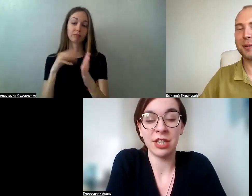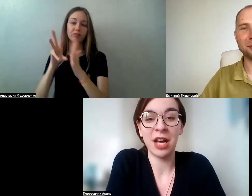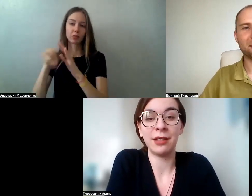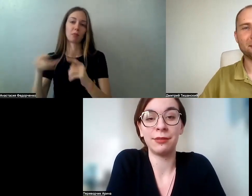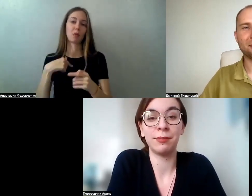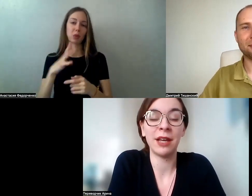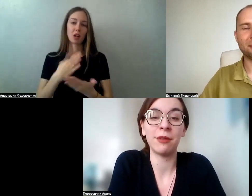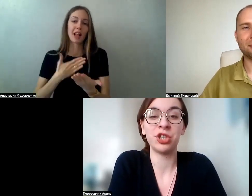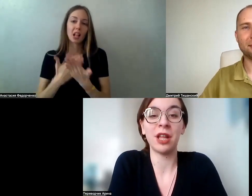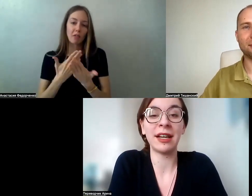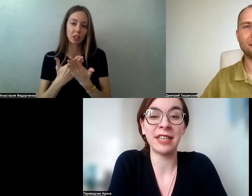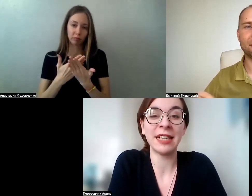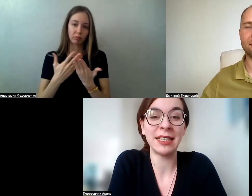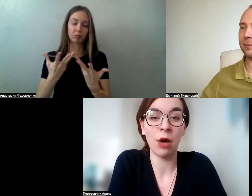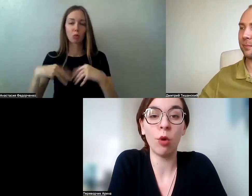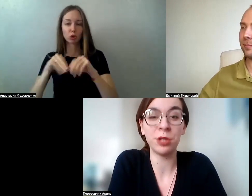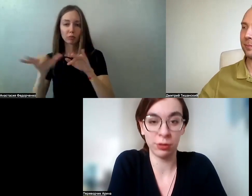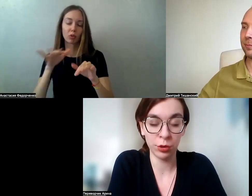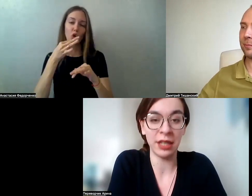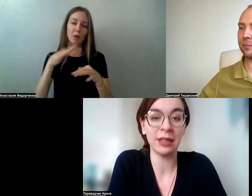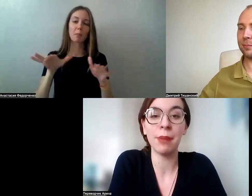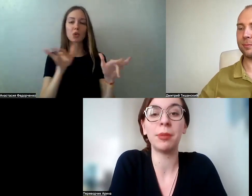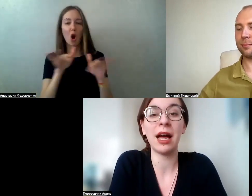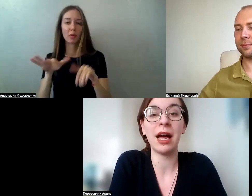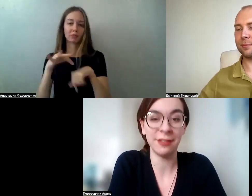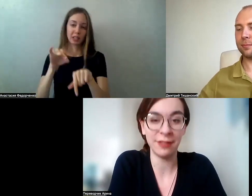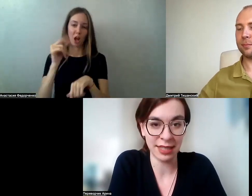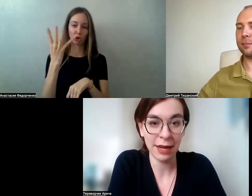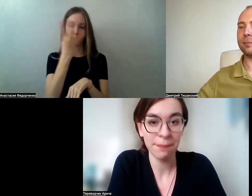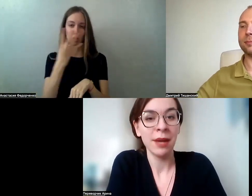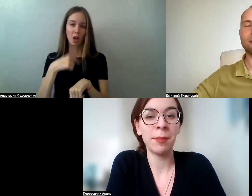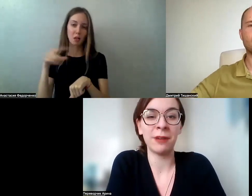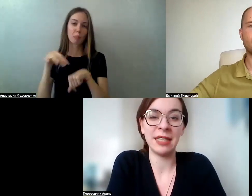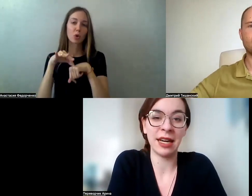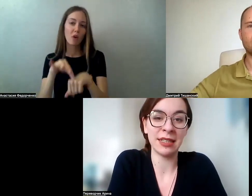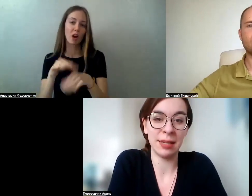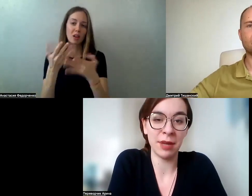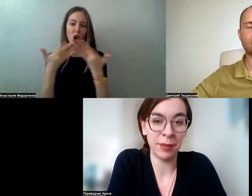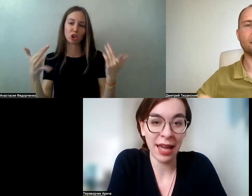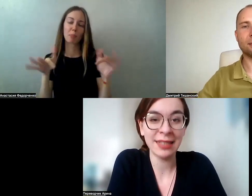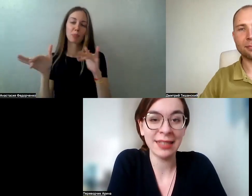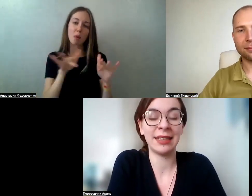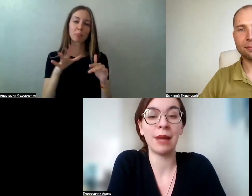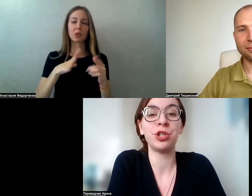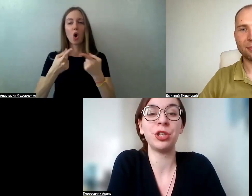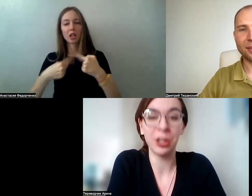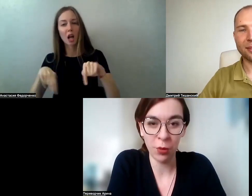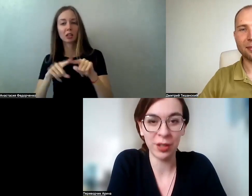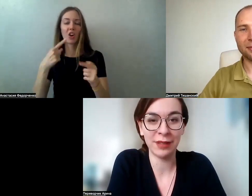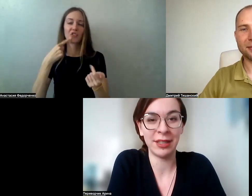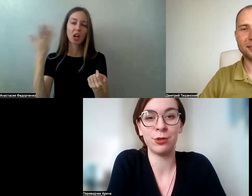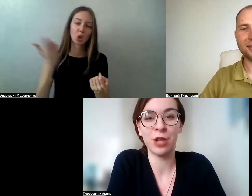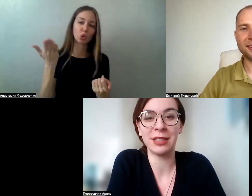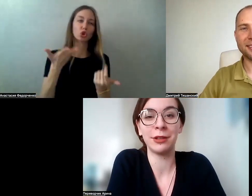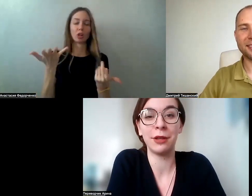Я сначала была вовлечена в Всероссийское общество глухих, там я была активисткой, мы проводили разные мероприятия, там 4